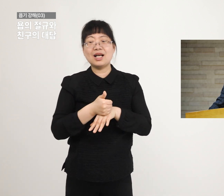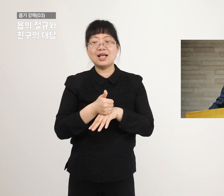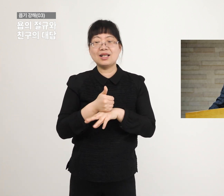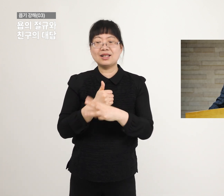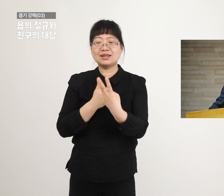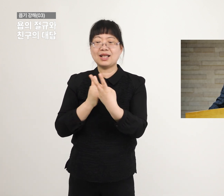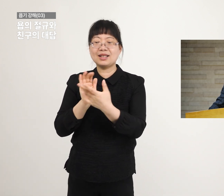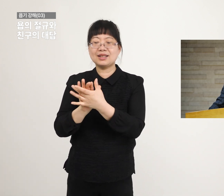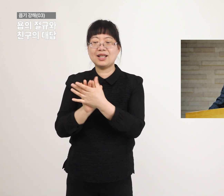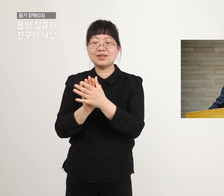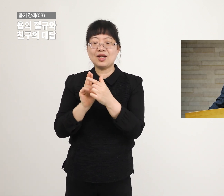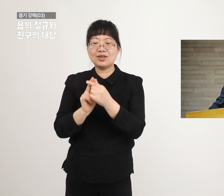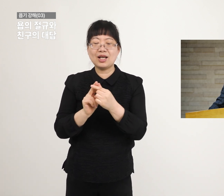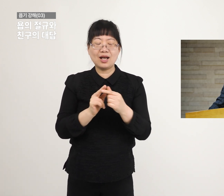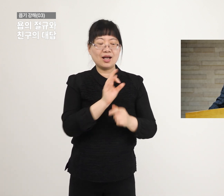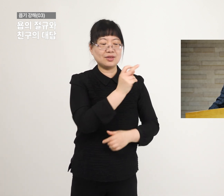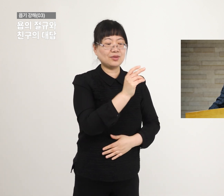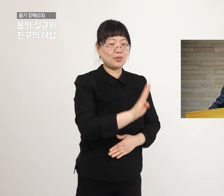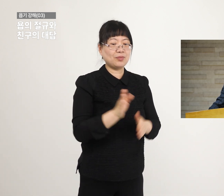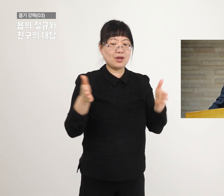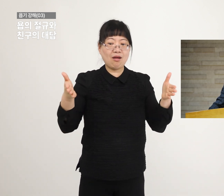세 친구들과 욥 사이에는